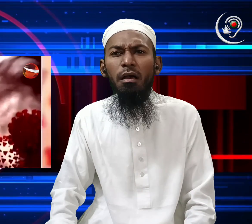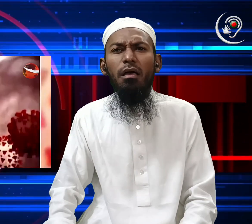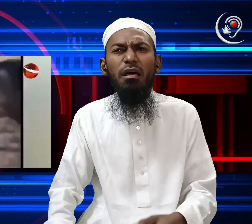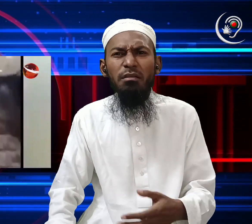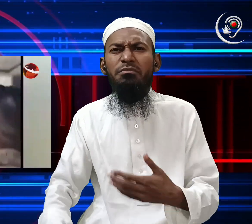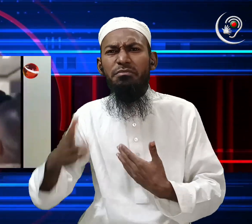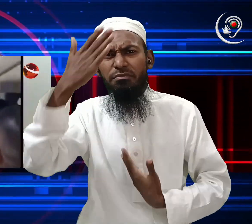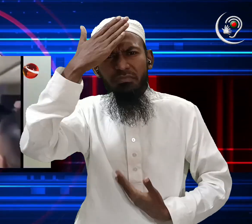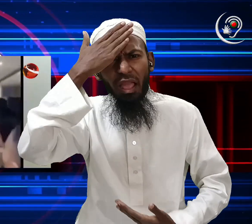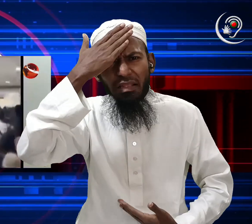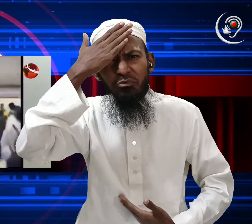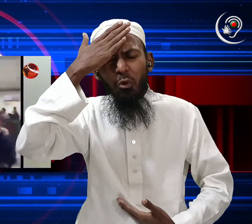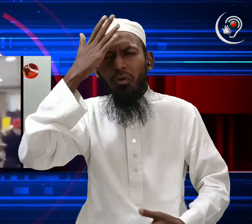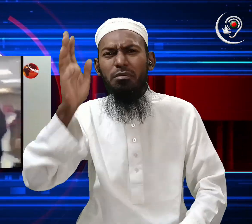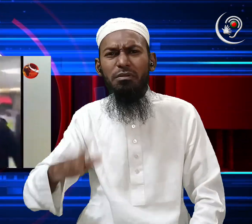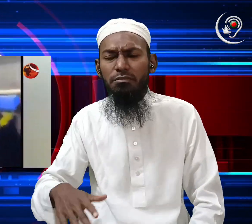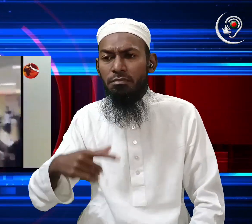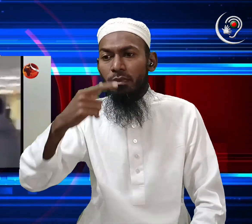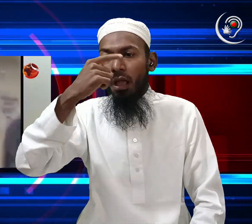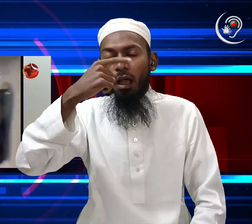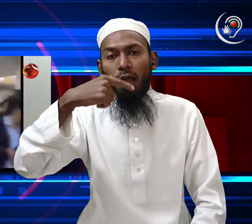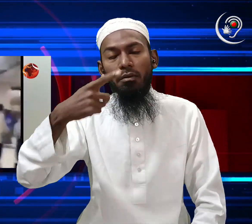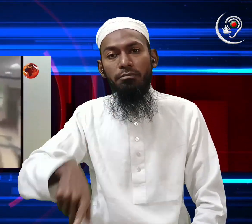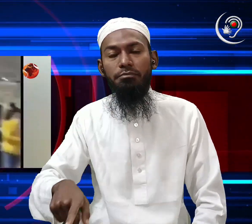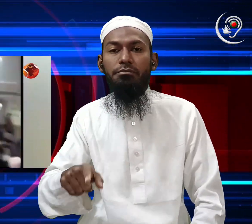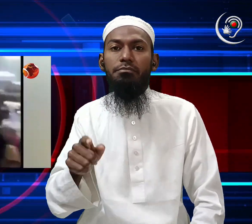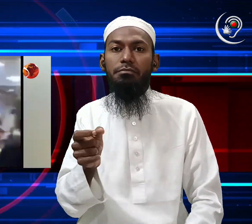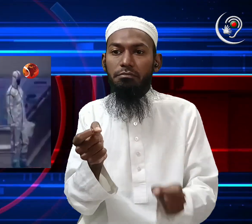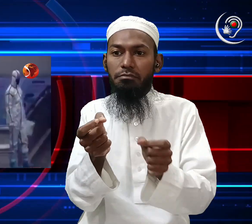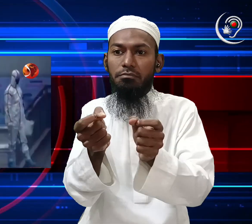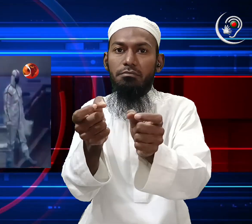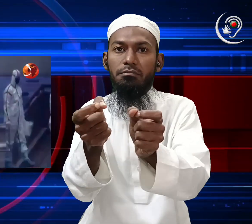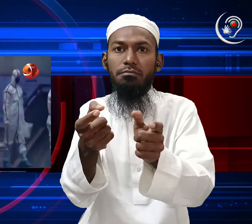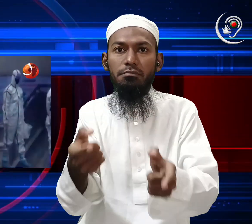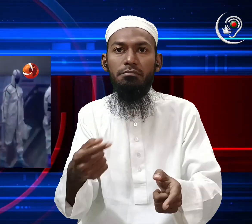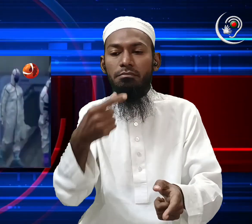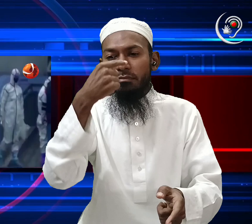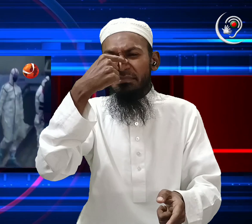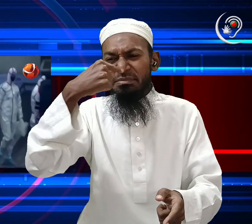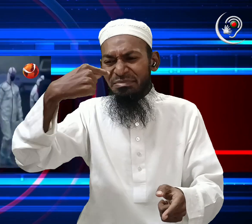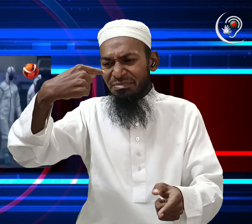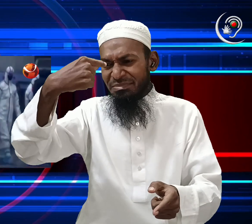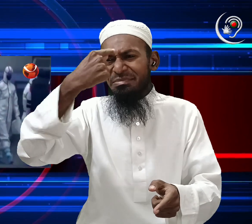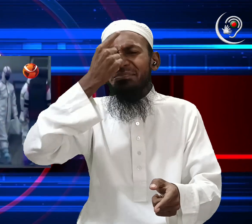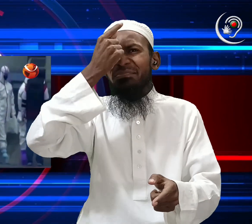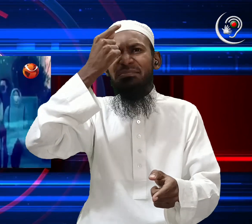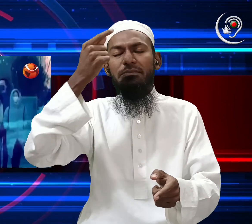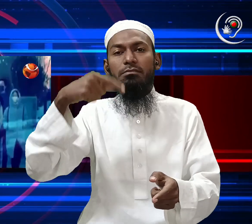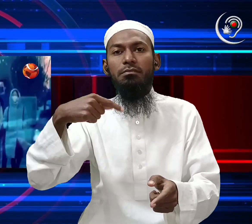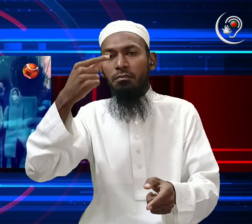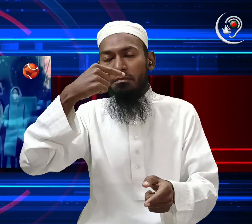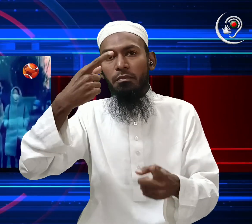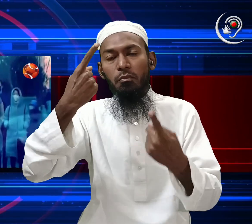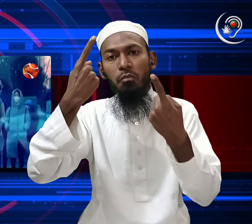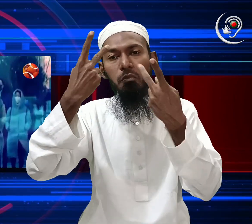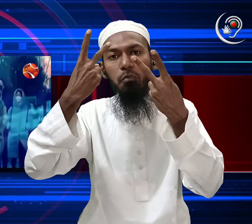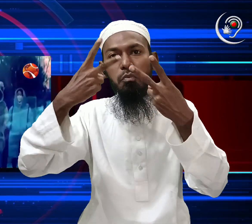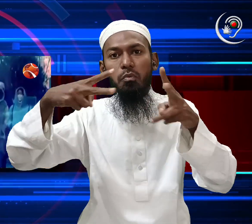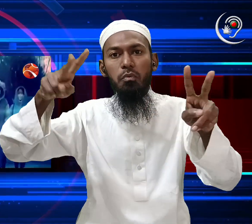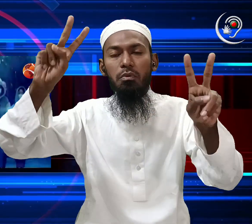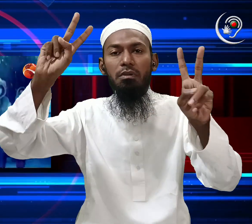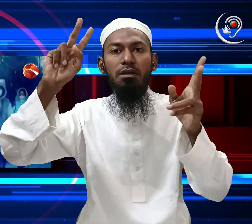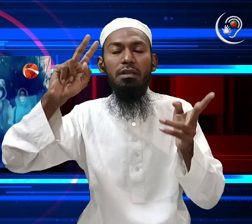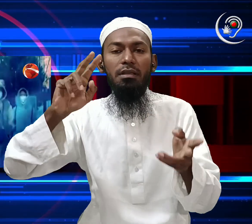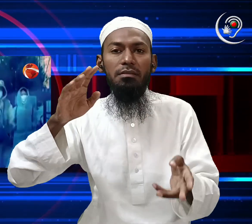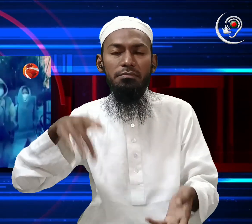শ্বাসকষ্টের মতো উপসর্গ তৈরি করে। কিছু ক্ষেত্রে শ্বাসনালীতে সংক্রমণ, নিউমোনিয়া এবং ব্রঙ্কিওলাইটিস সৃষ্টি করতে পারে, যা